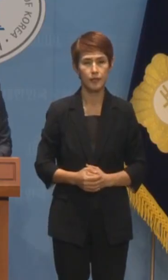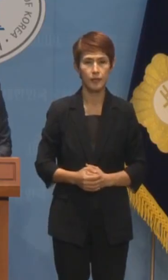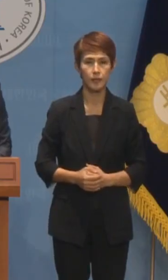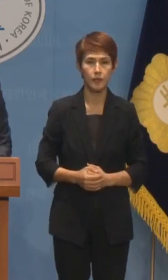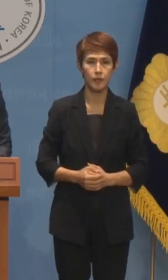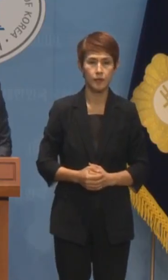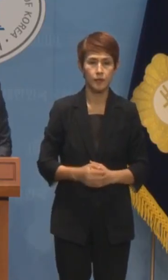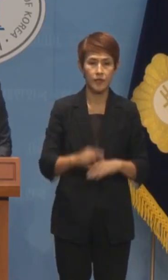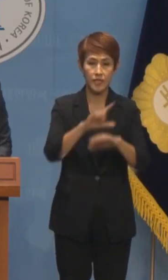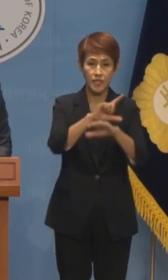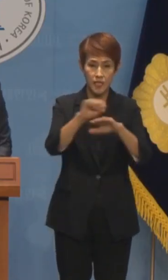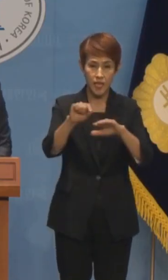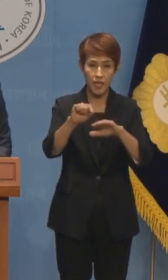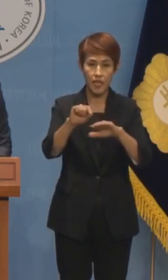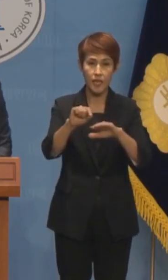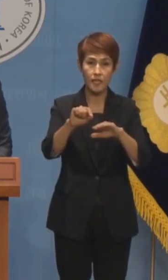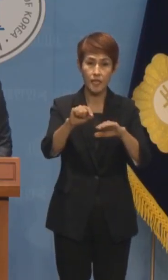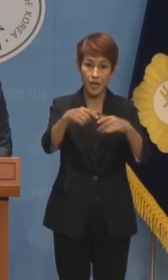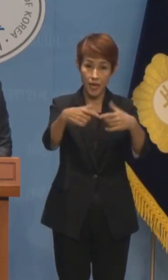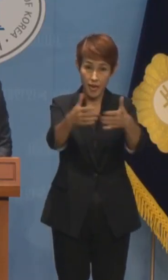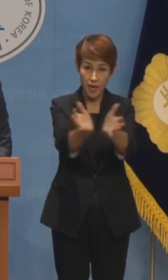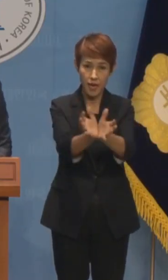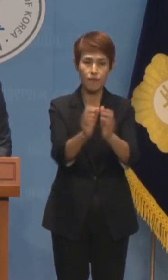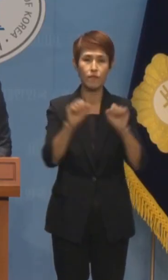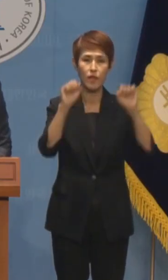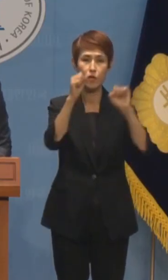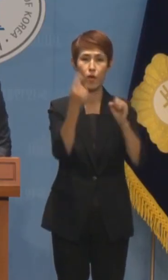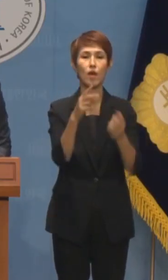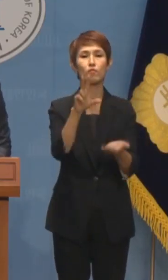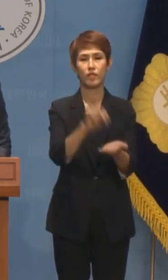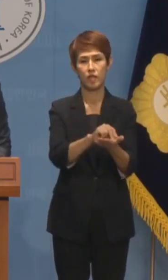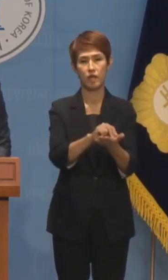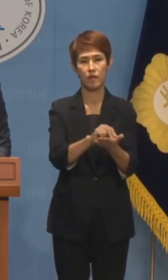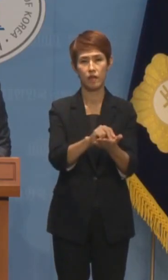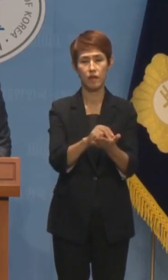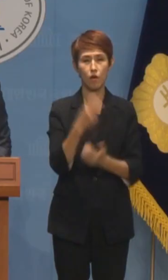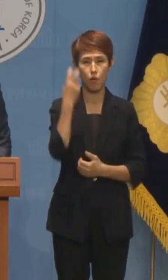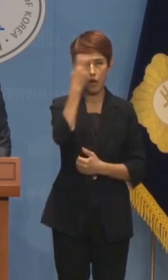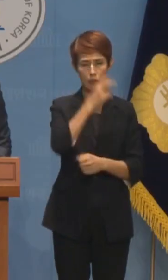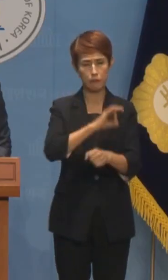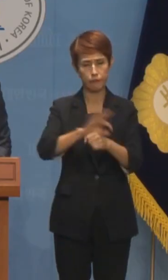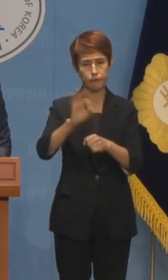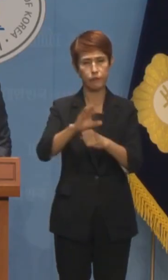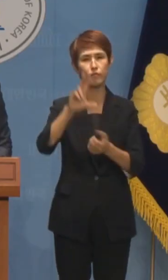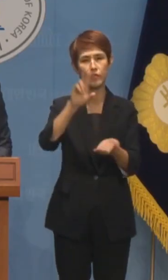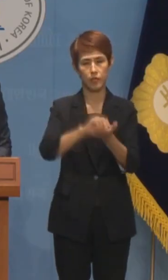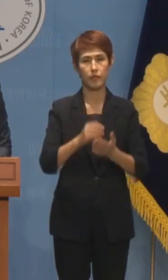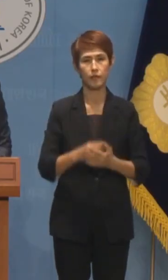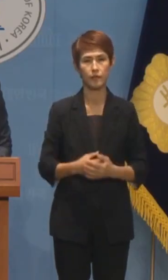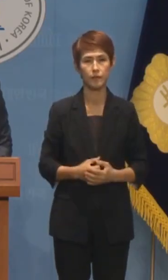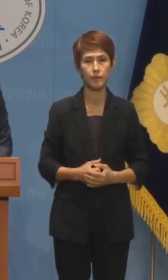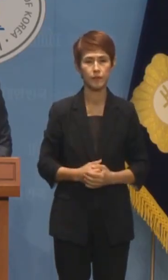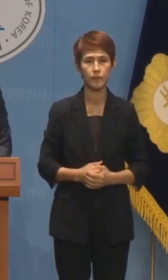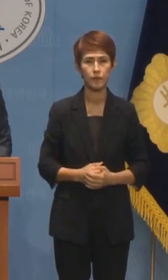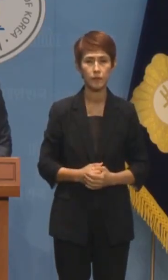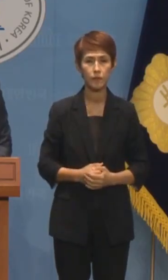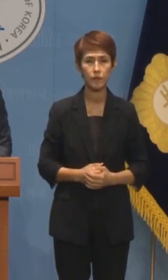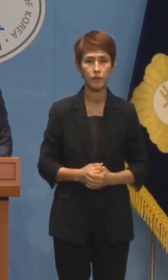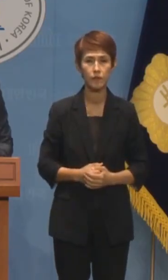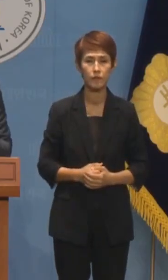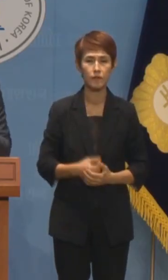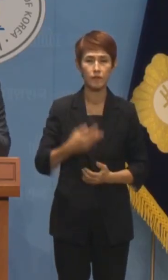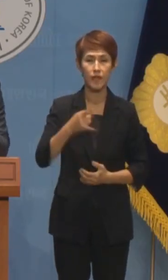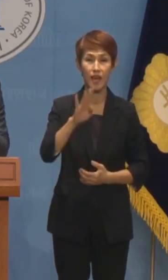다음은 지자체 체육회 비리 문제에 대한 대한체육회 관리 감독 부실 내용입니다. 최근